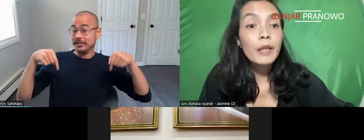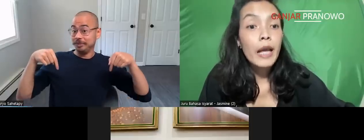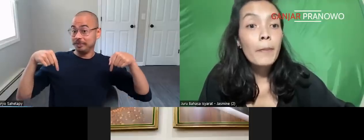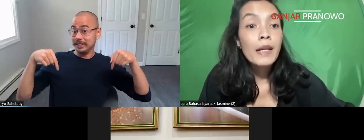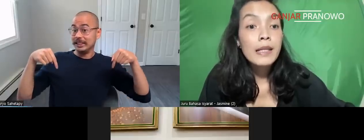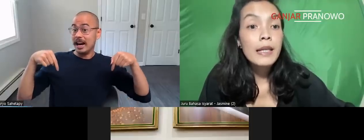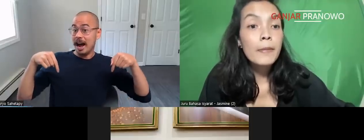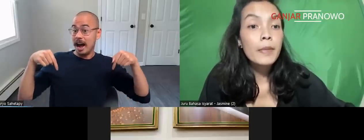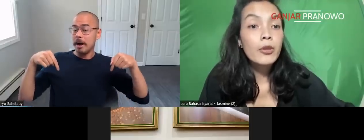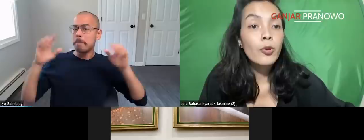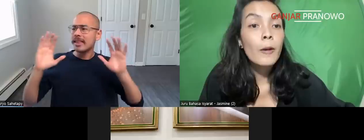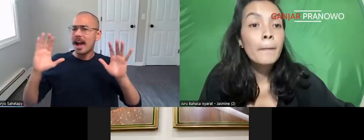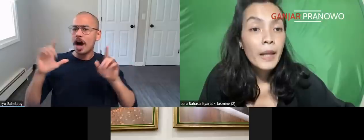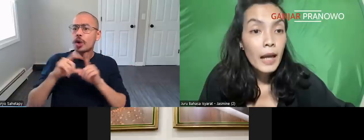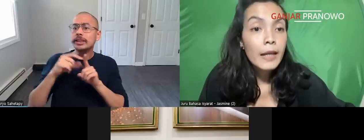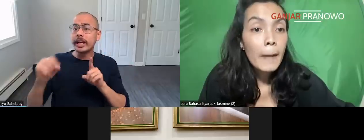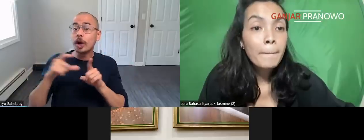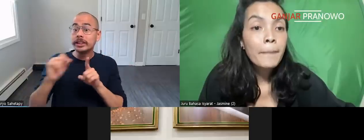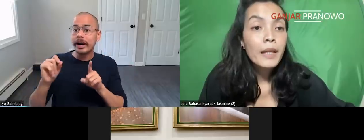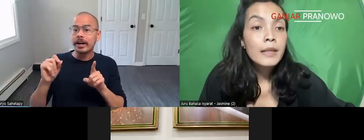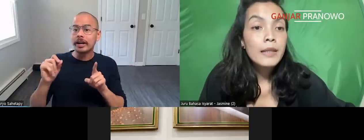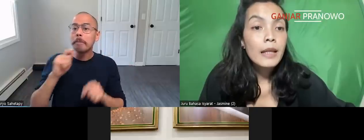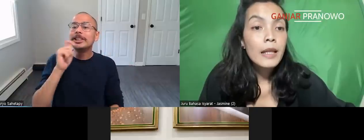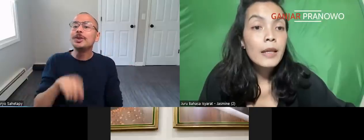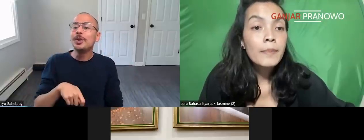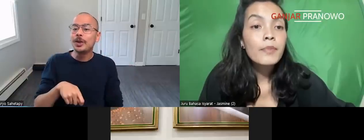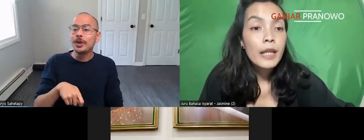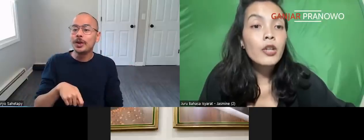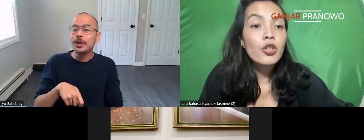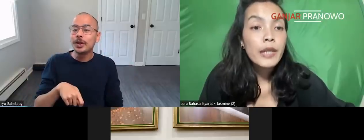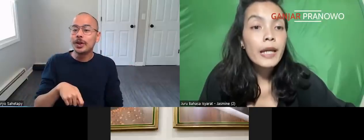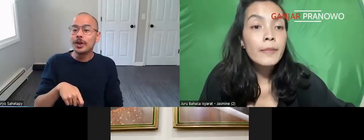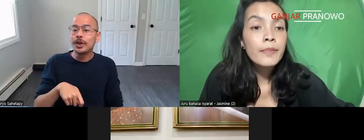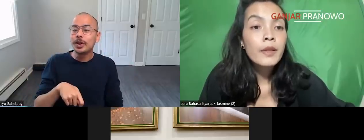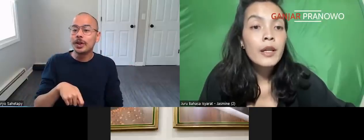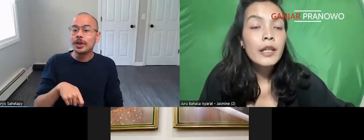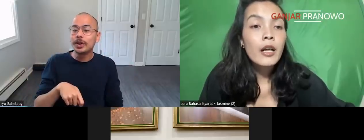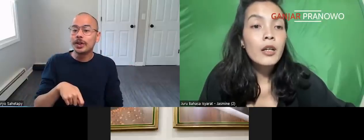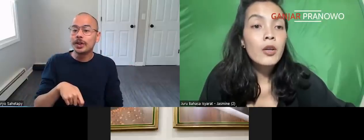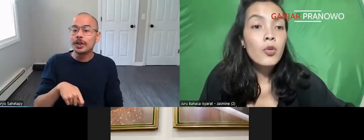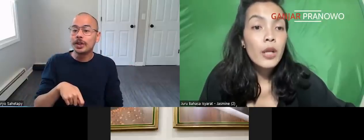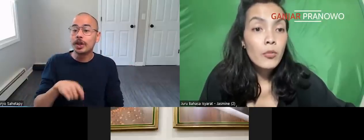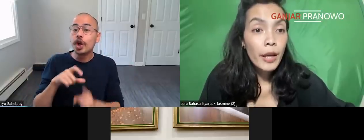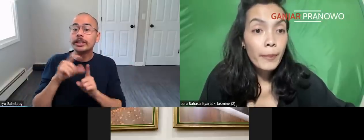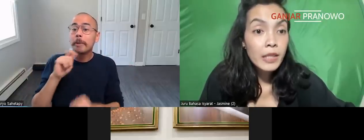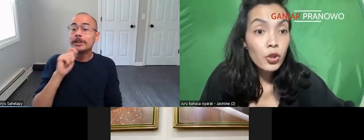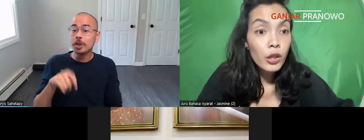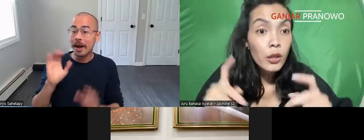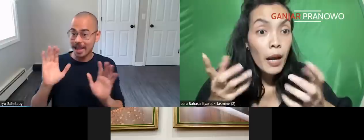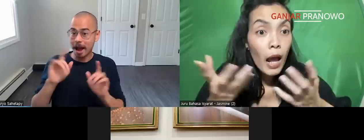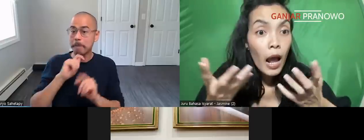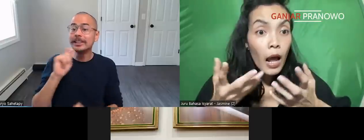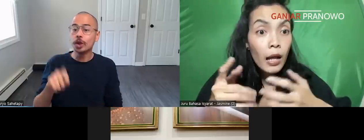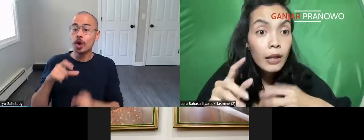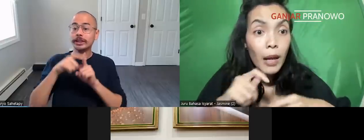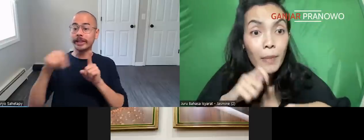maju seperti apa sih gitu karena saat ini banyak dosen yang udah mulai